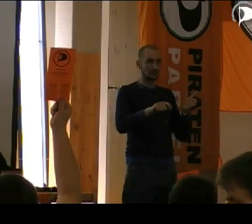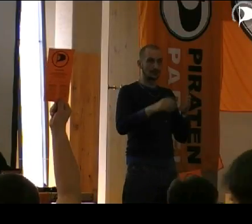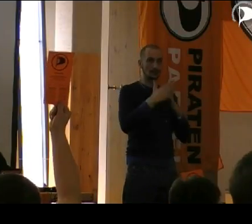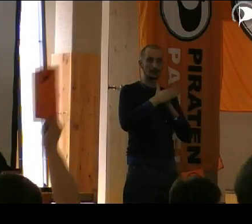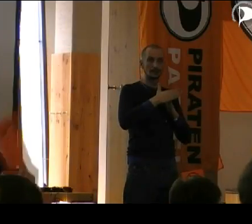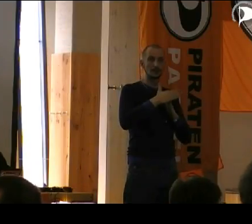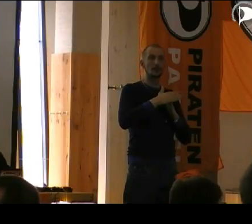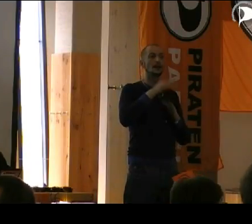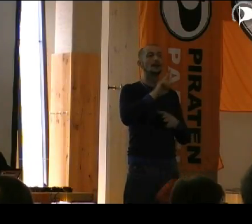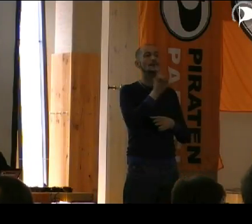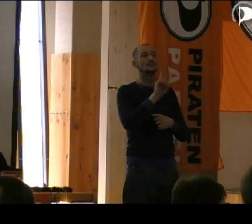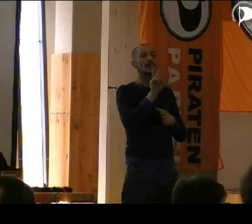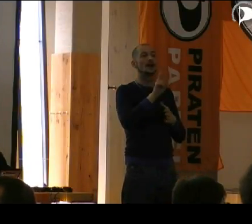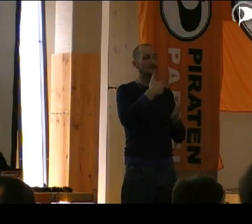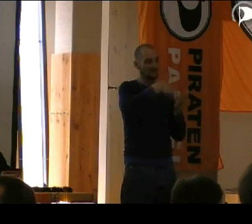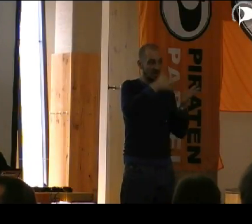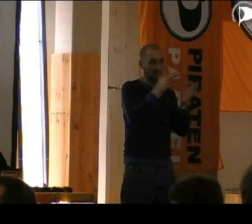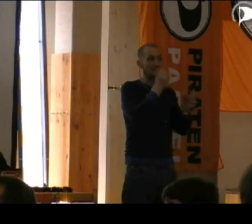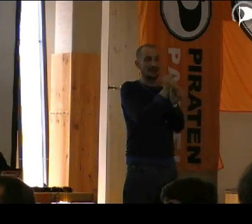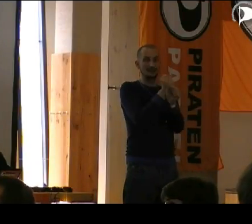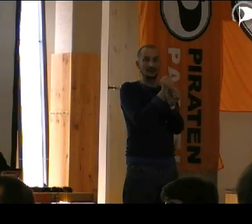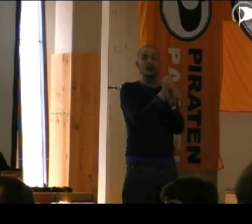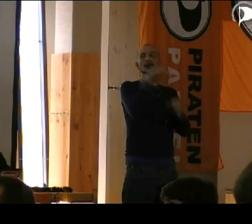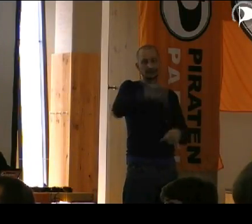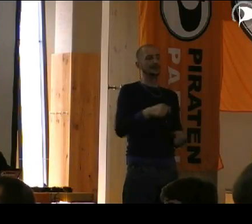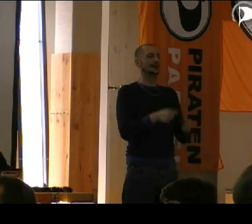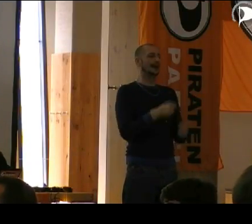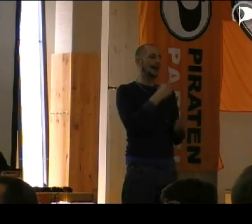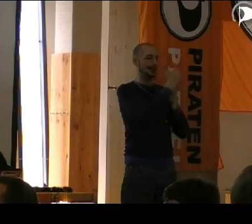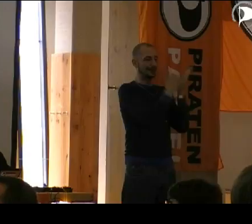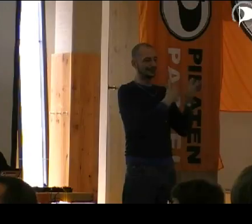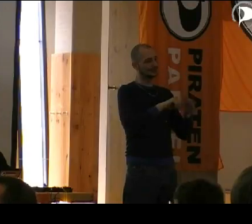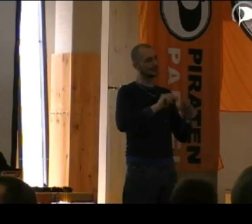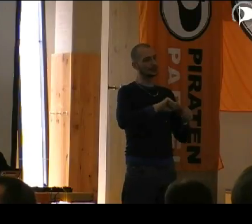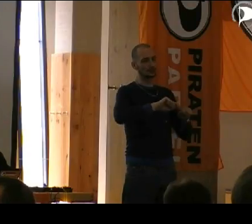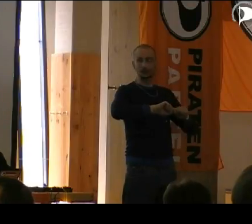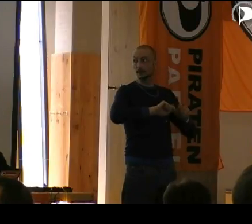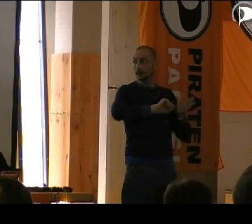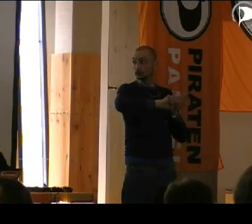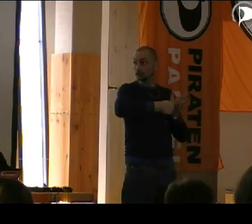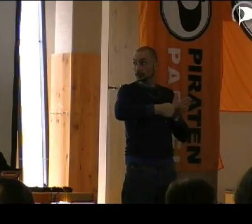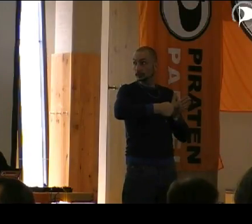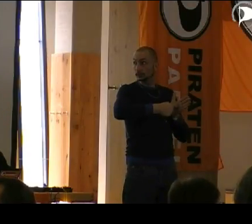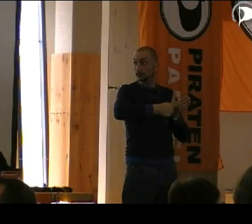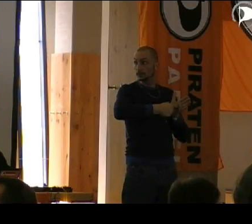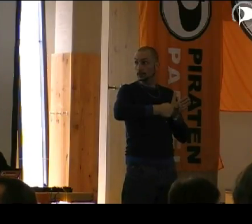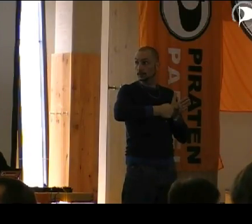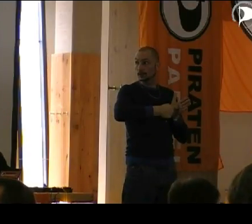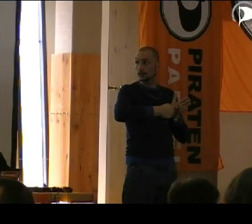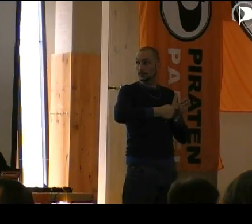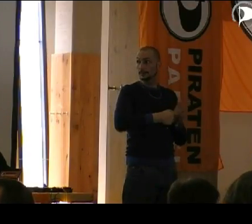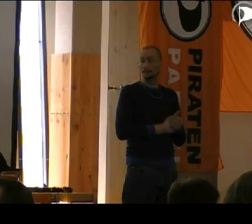erst ergeben dieser liste zu schließen dabei dieses ergebnis abgeschlossen werden doch drauf merkte müsst ihr jetzt vor die stirn zu einem bedeutenden